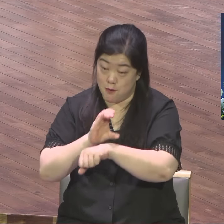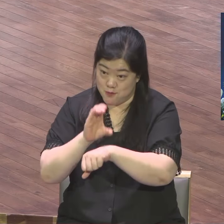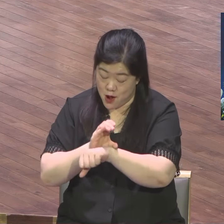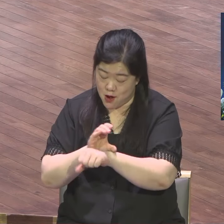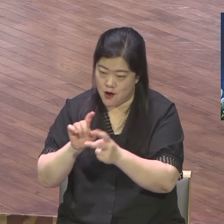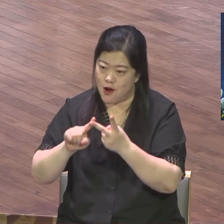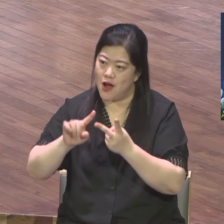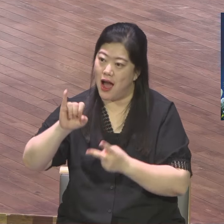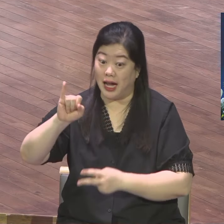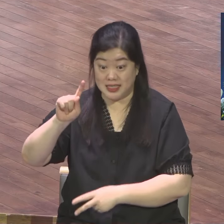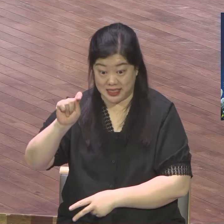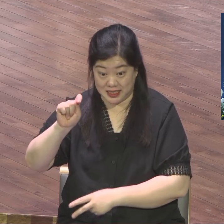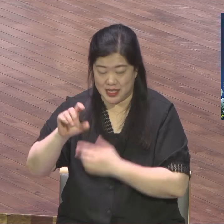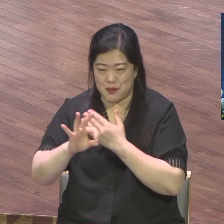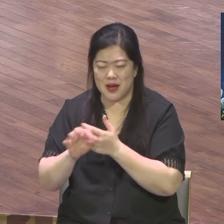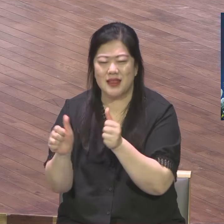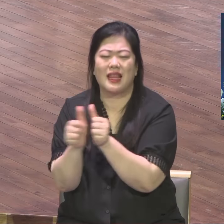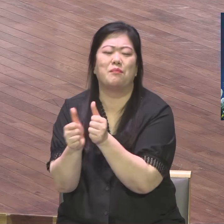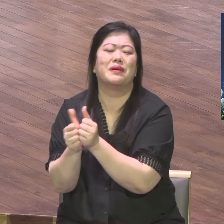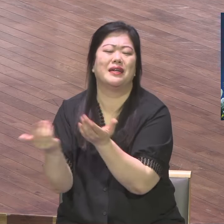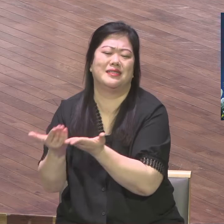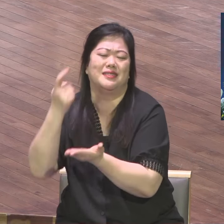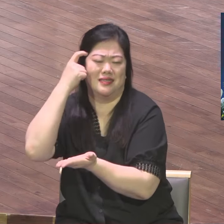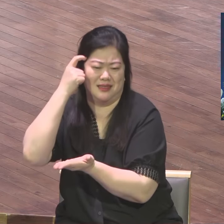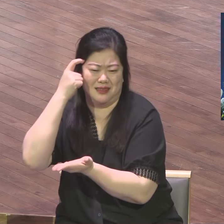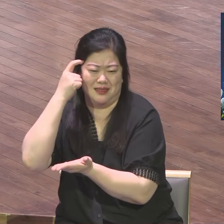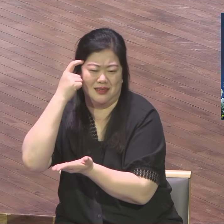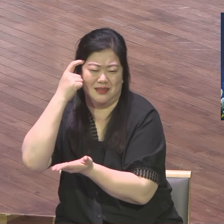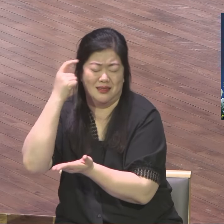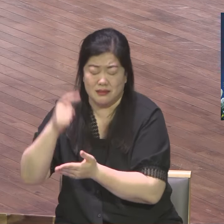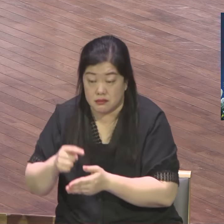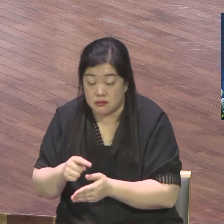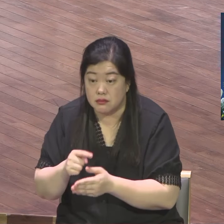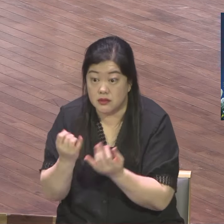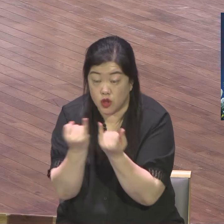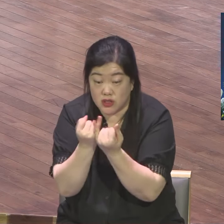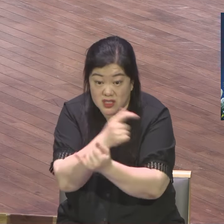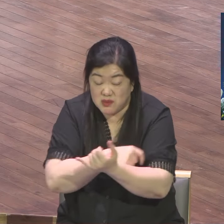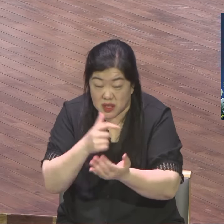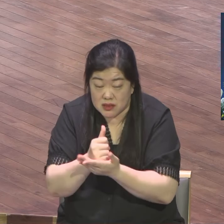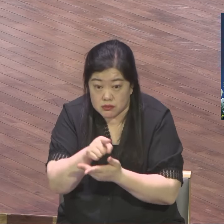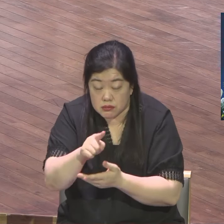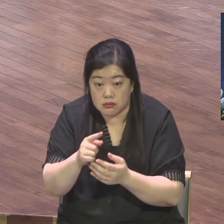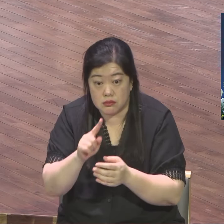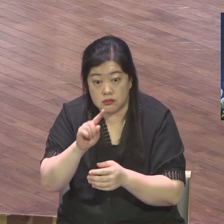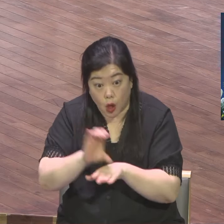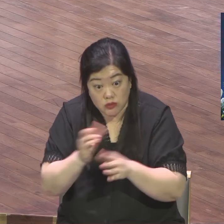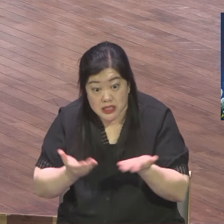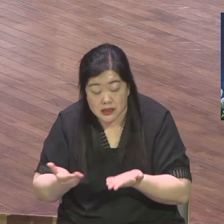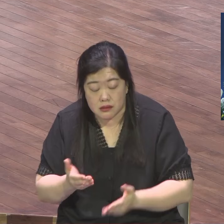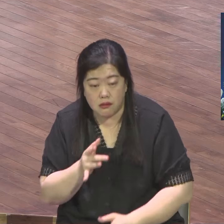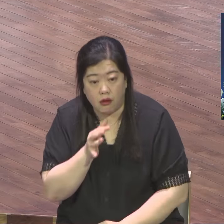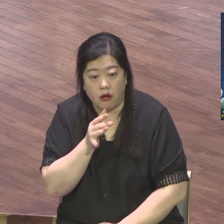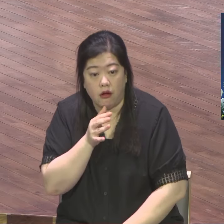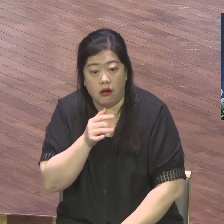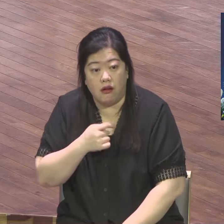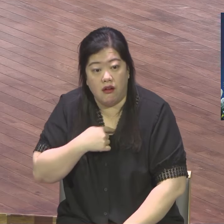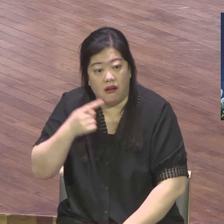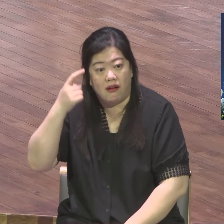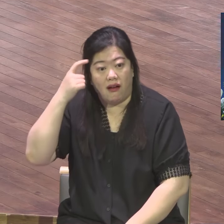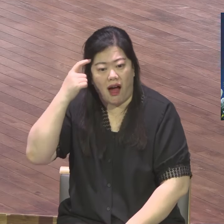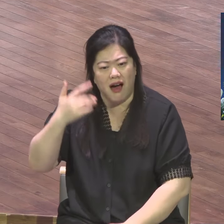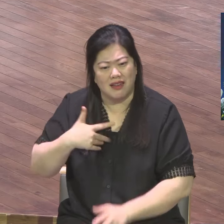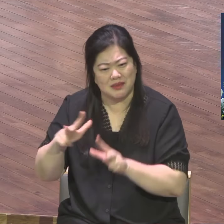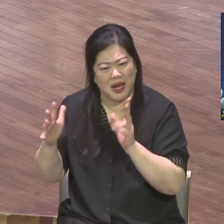기도해야 되겠다. 하나님 이분이 누군지 모르겠는데 하나님 앞에 이렇게 헌금을 드리지 하나님 축복하여 주옵소서. 담임 목사가 축복기도 해줘야지.